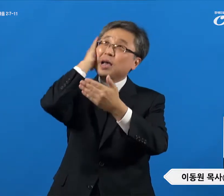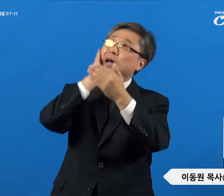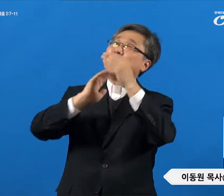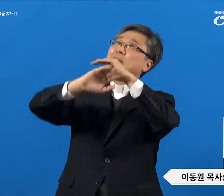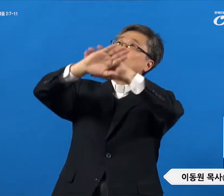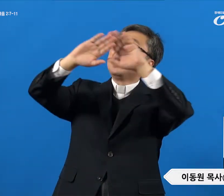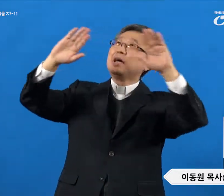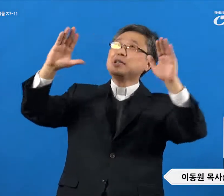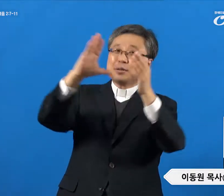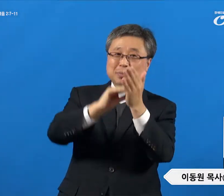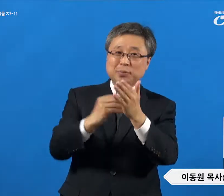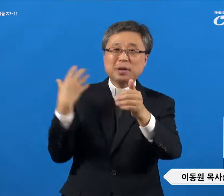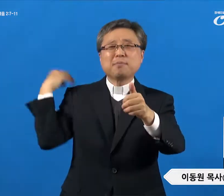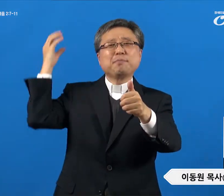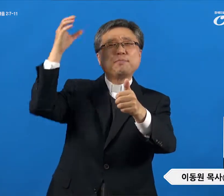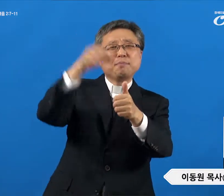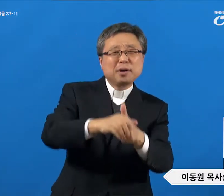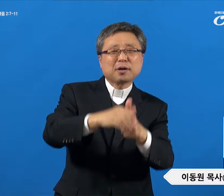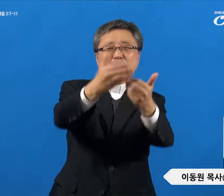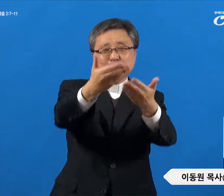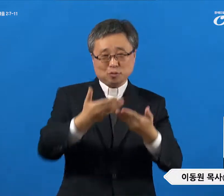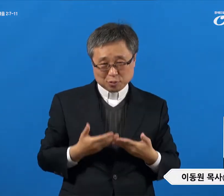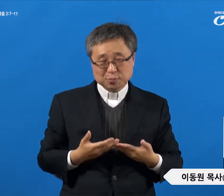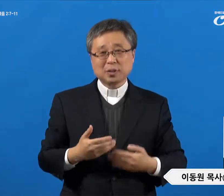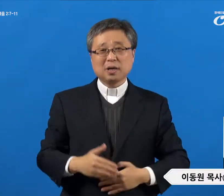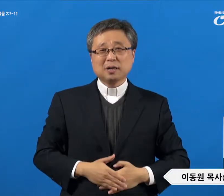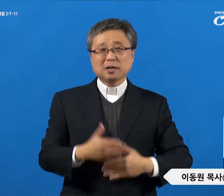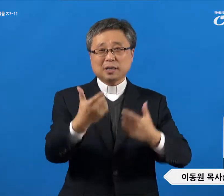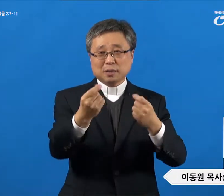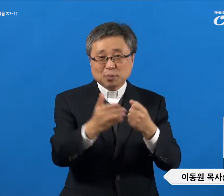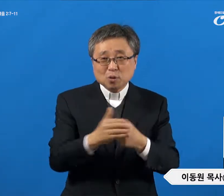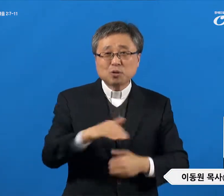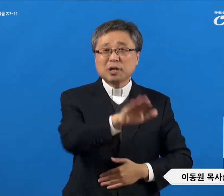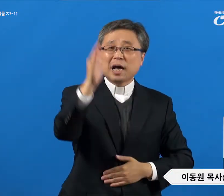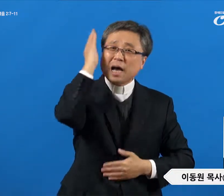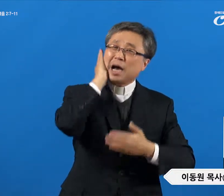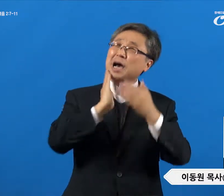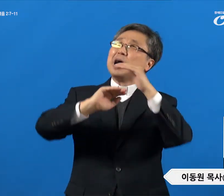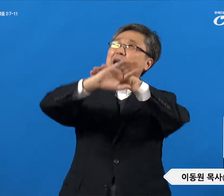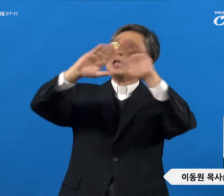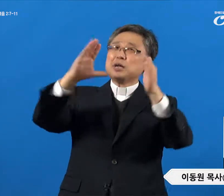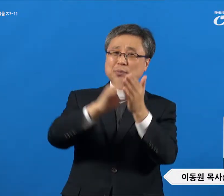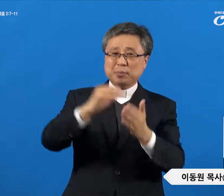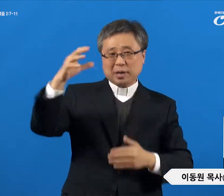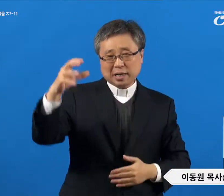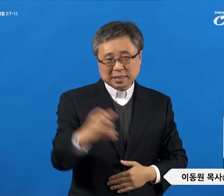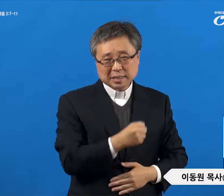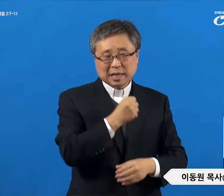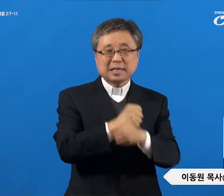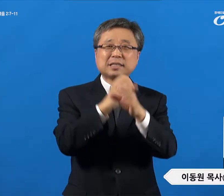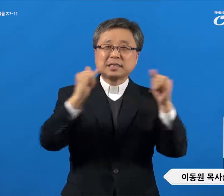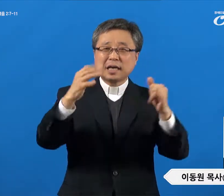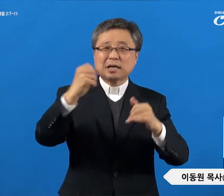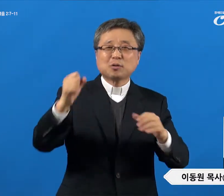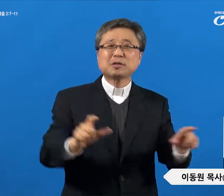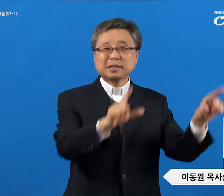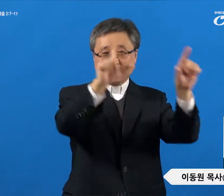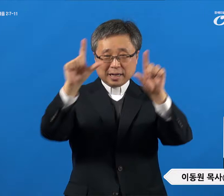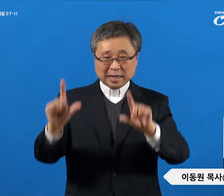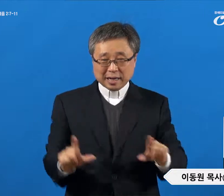비밀을 맡겨주시는 것입니다. 그러면 우리는 하늘의 비밀을 간직한 자로 살아가는 것입니다. 자, 이